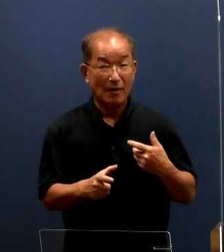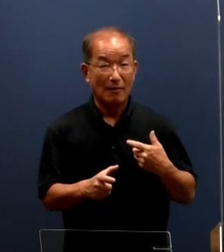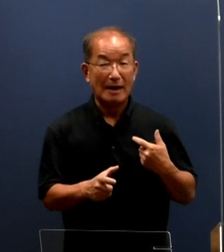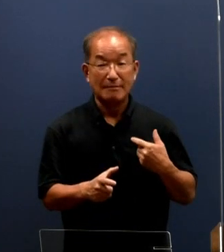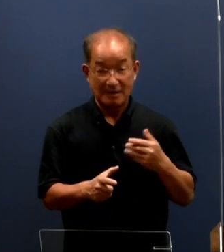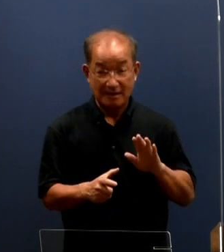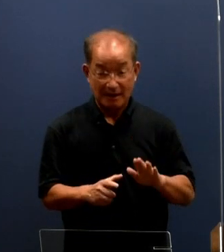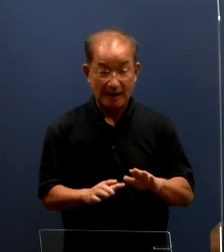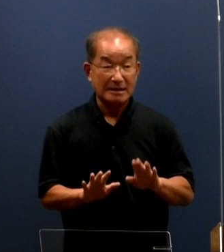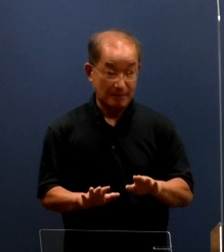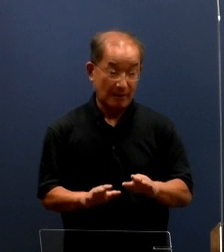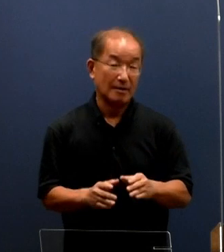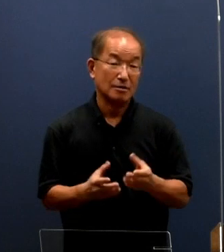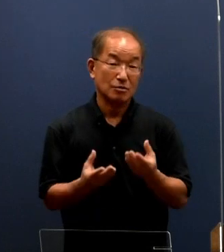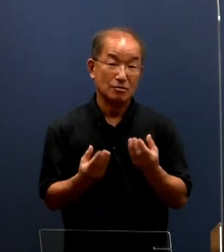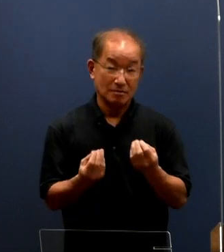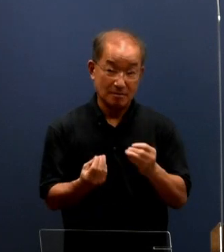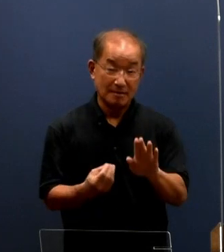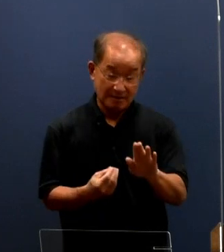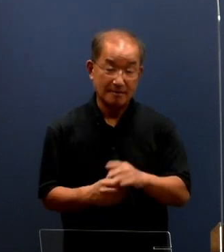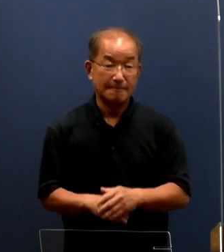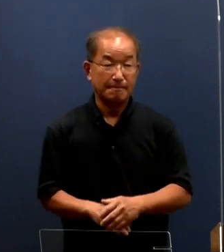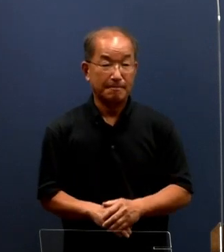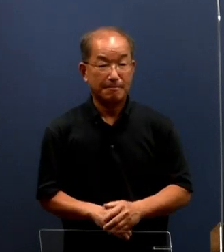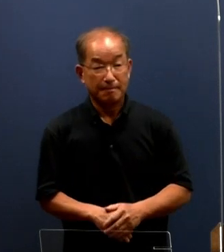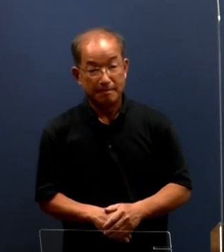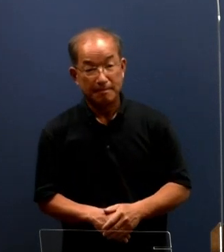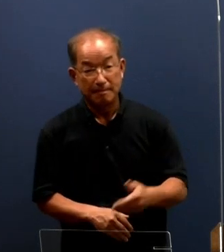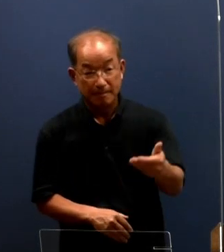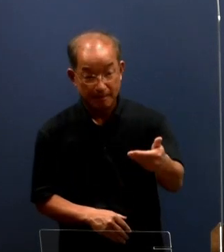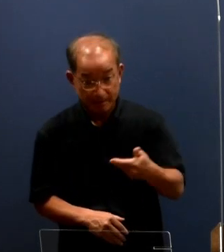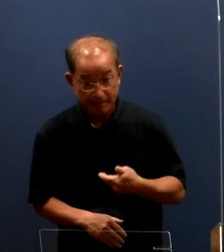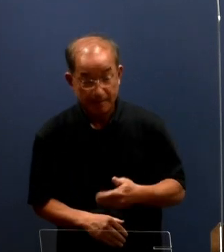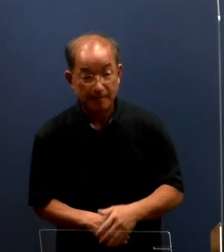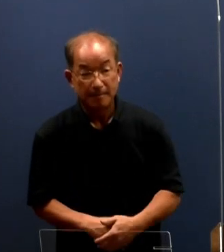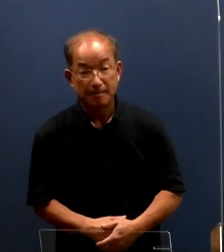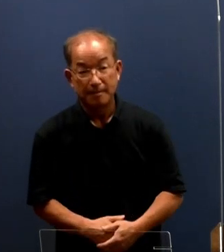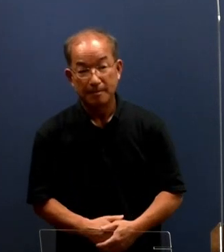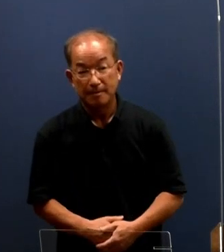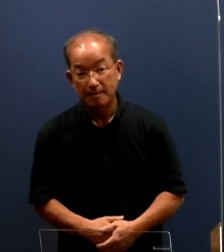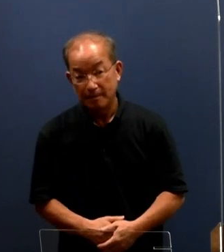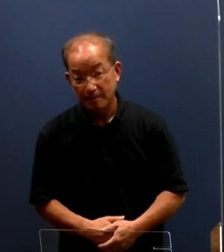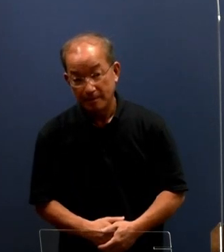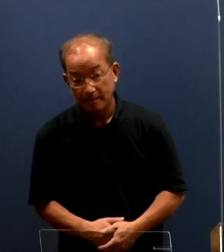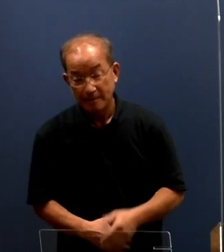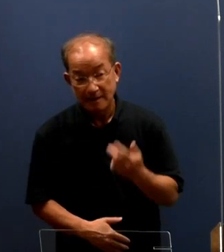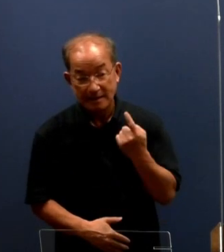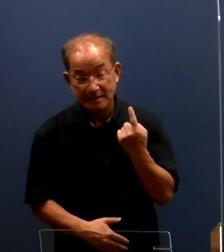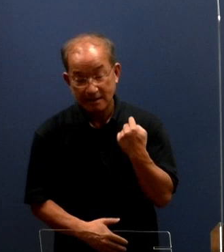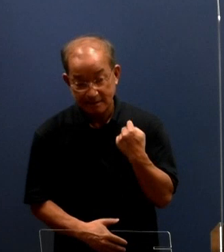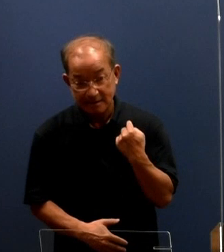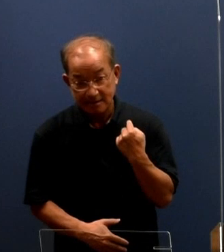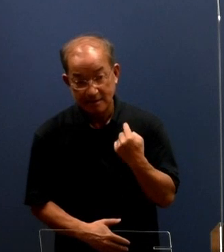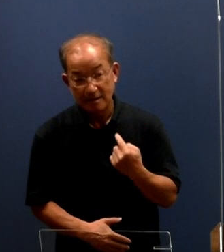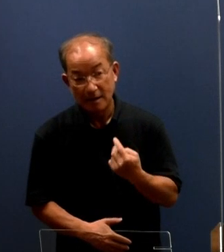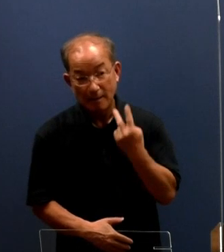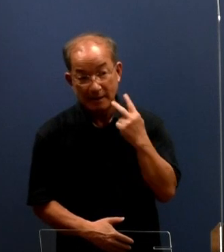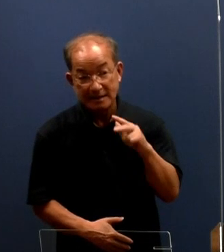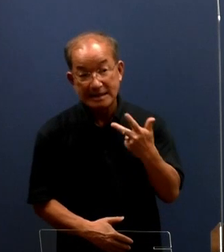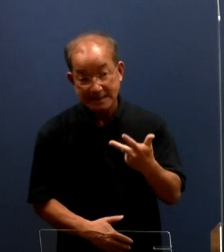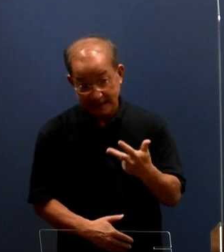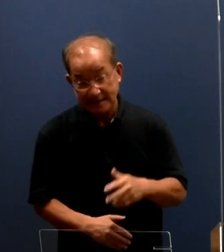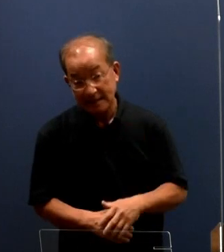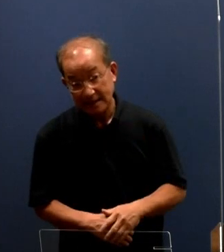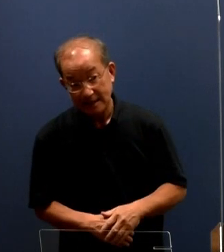ございます。 はい、はい、どうぞ。 日経新聞、鉄丸です。昨日松井さんの方が参院